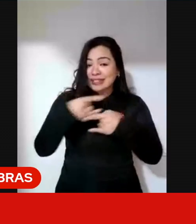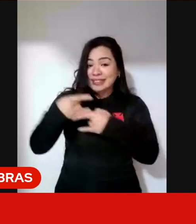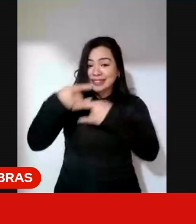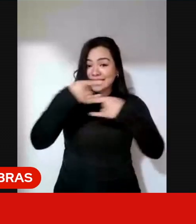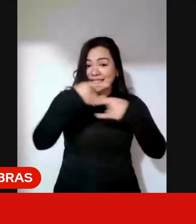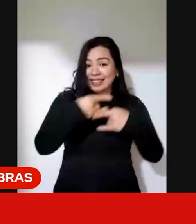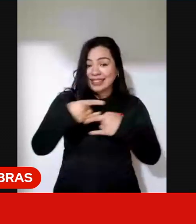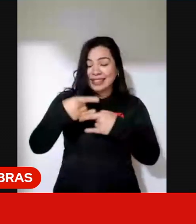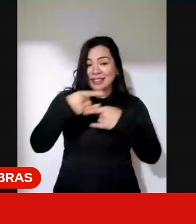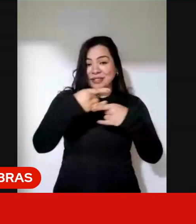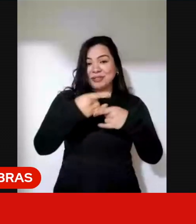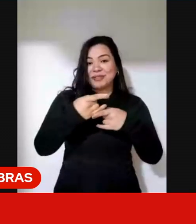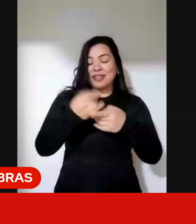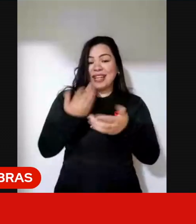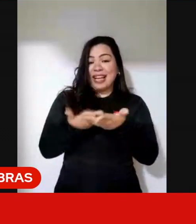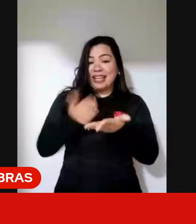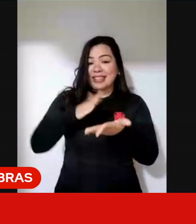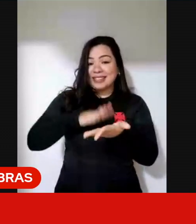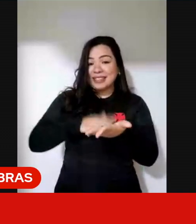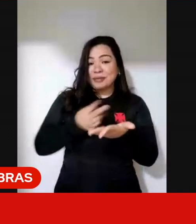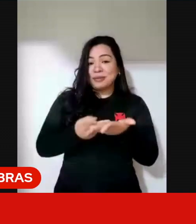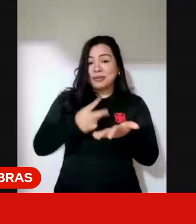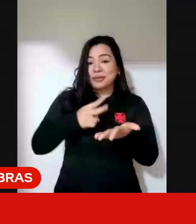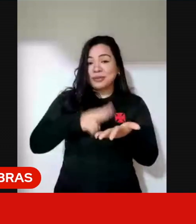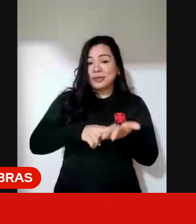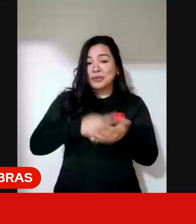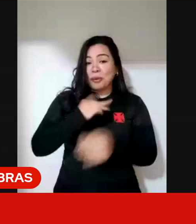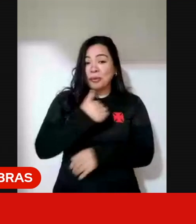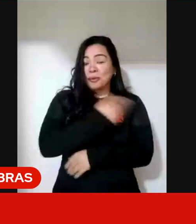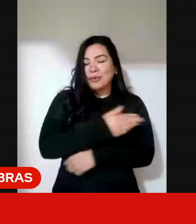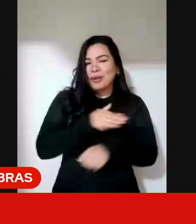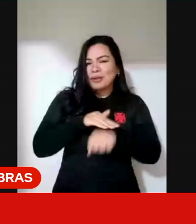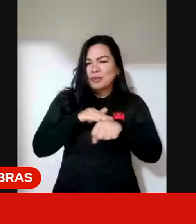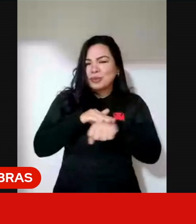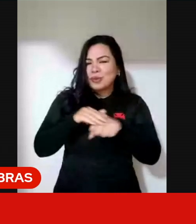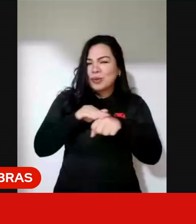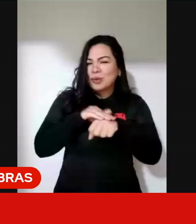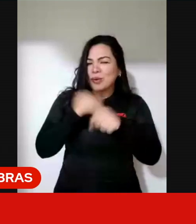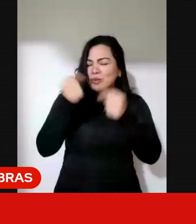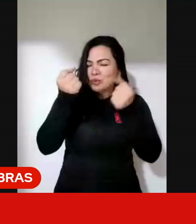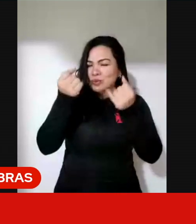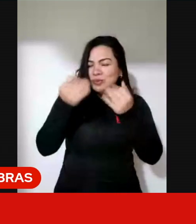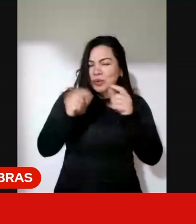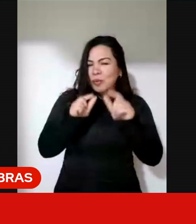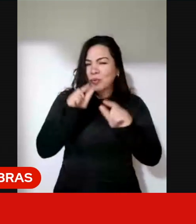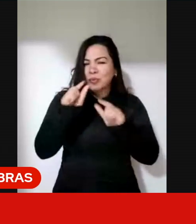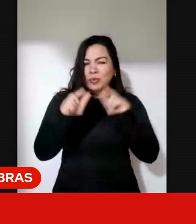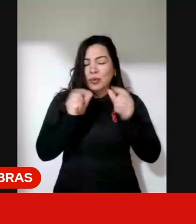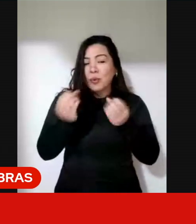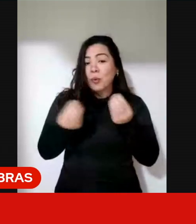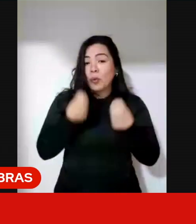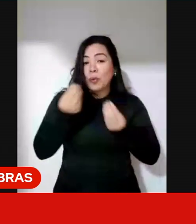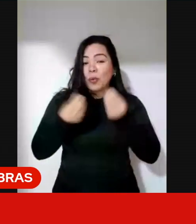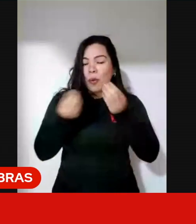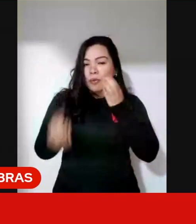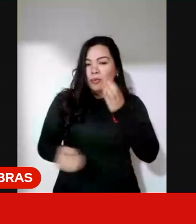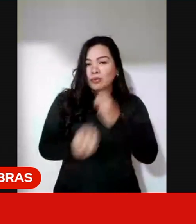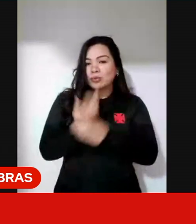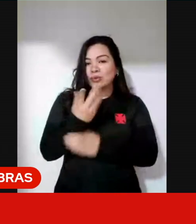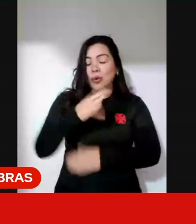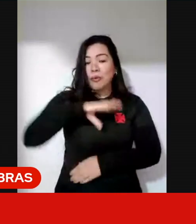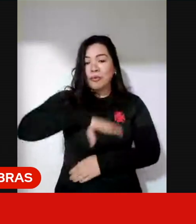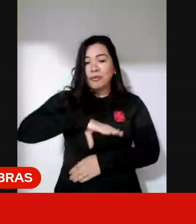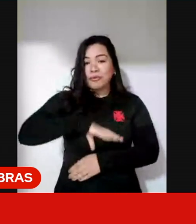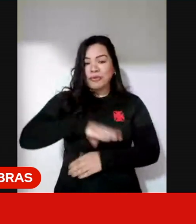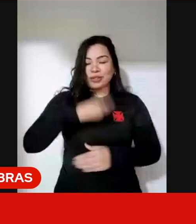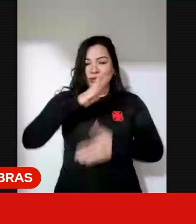a intérprete ao nosso lado, que vai contar um pouco para a gente de como surgiu a ideia do Vasco